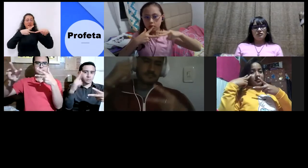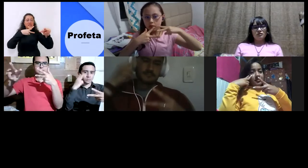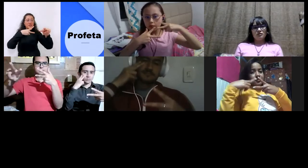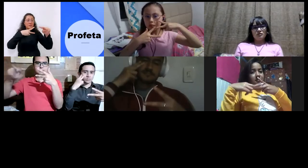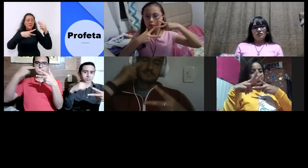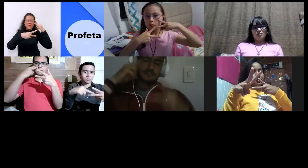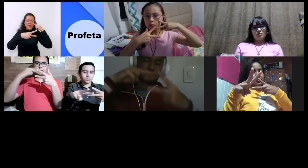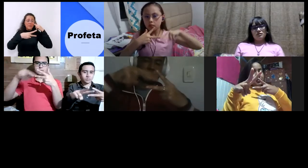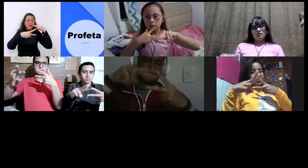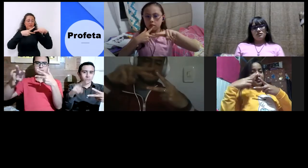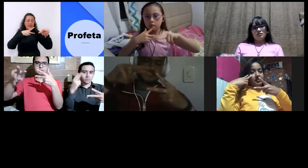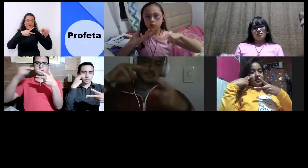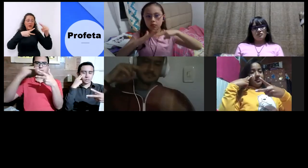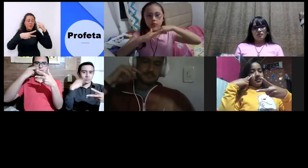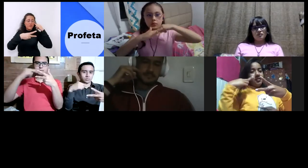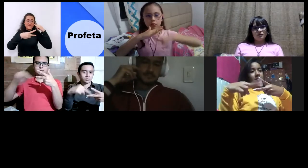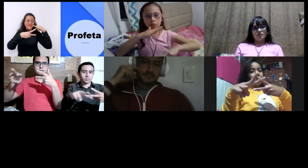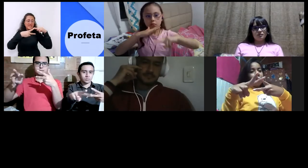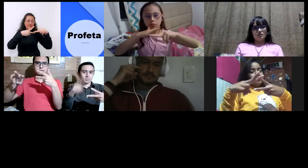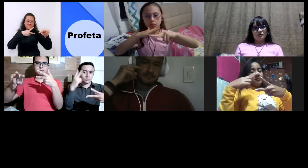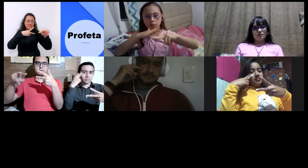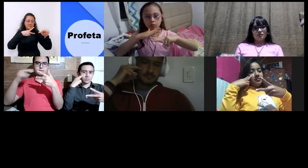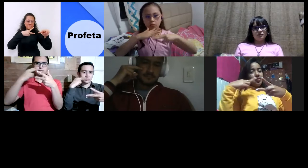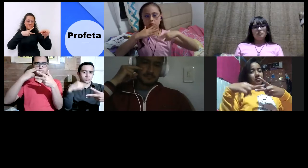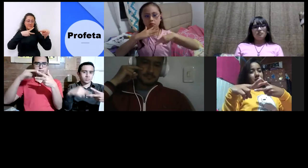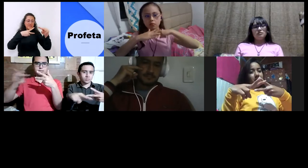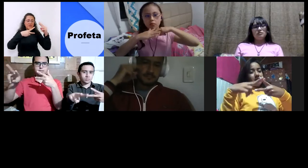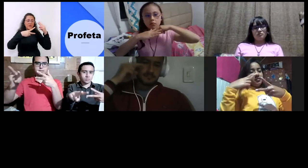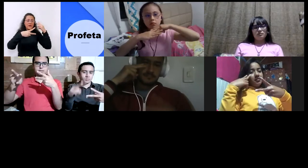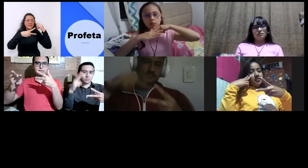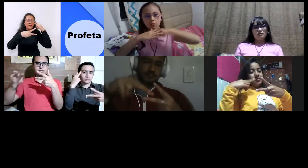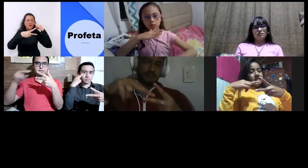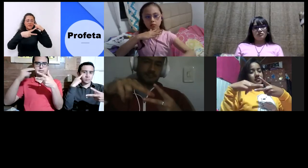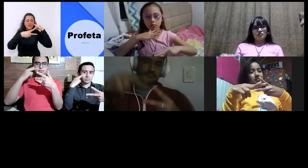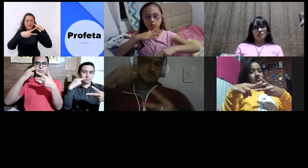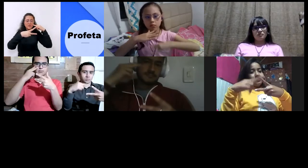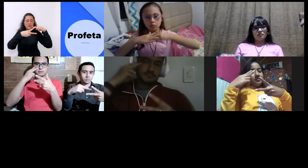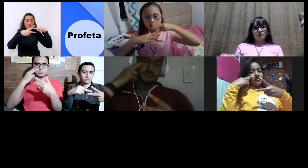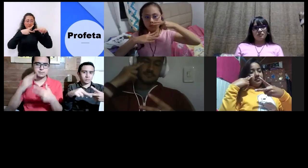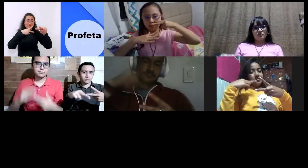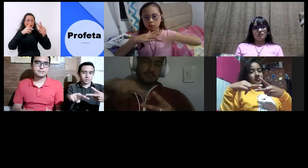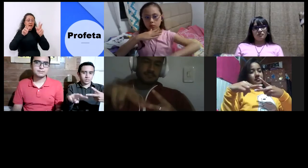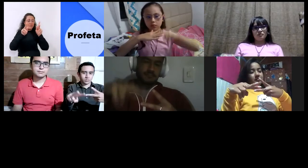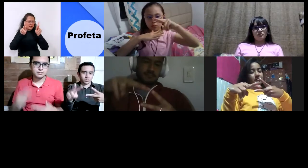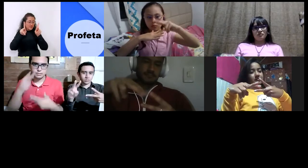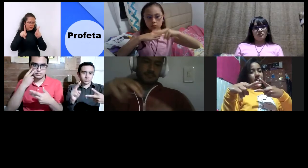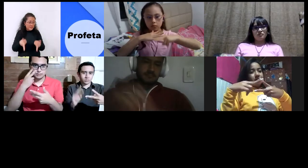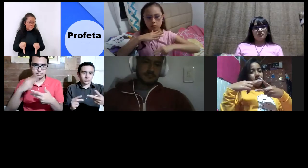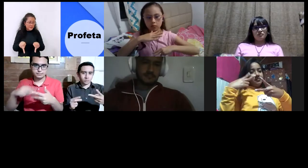Es lo mismo para profeta o profecía, ¿cierto? A veces de pronto si decimos profeta de la persona, pues hacemos también